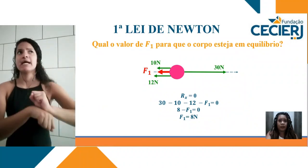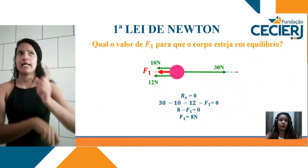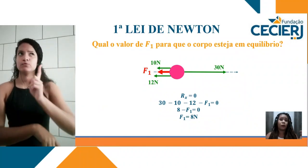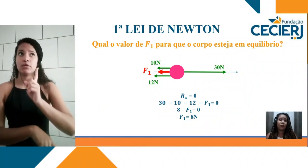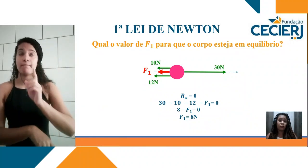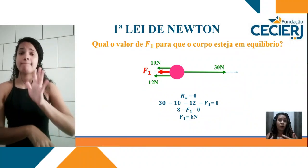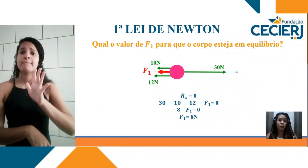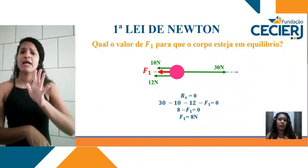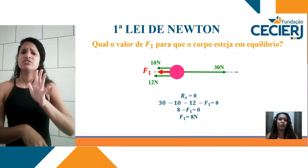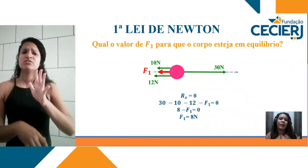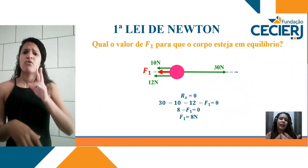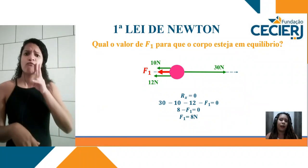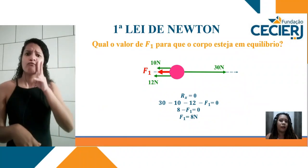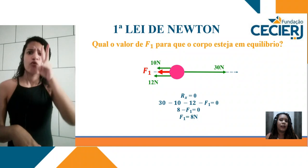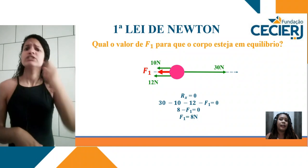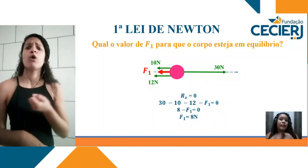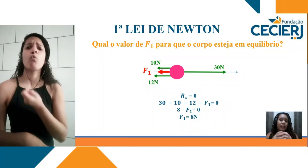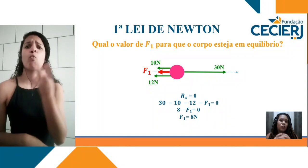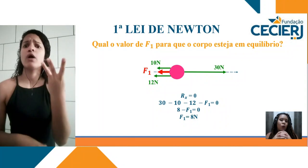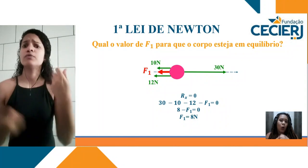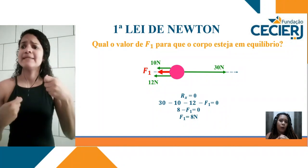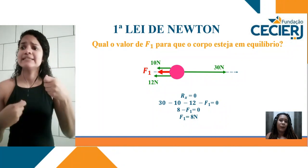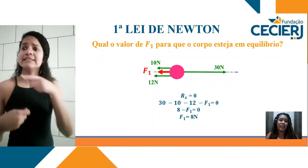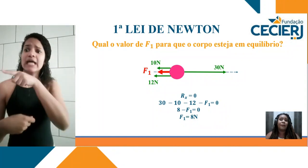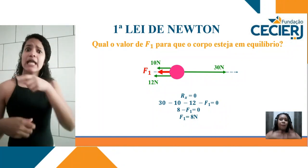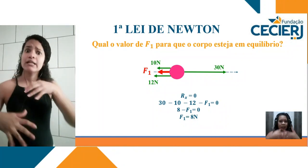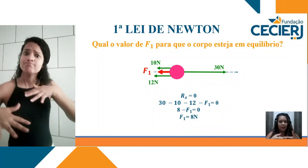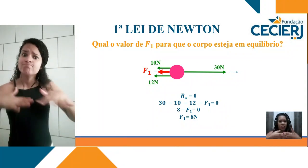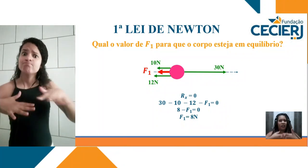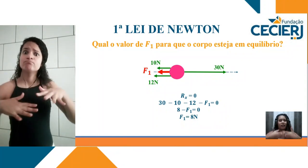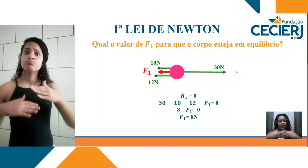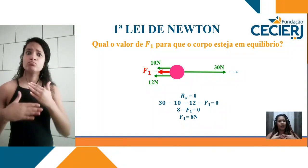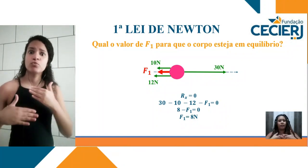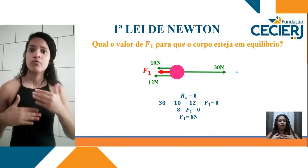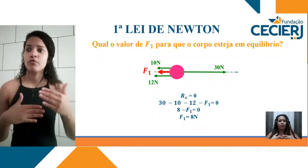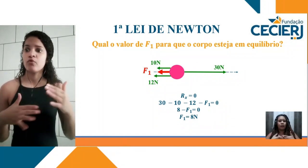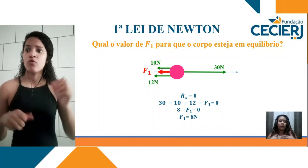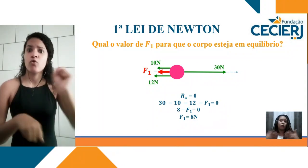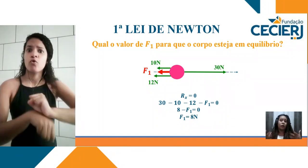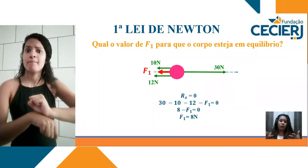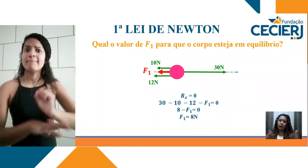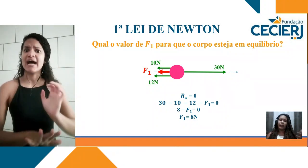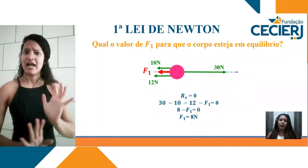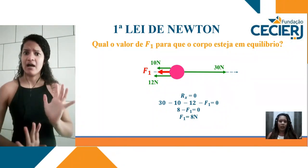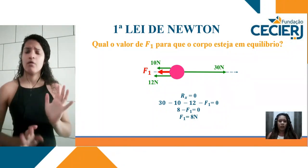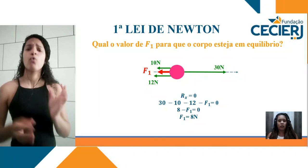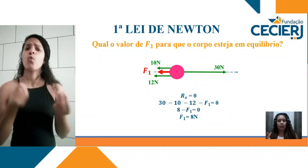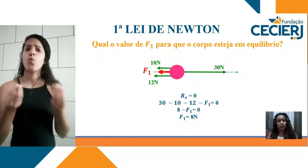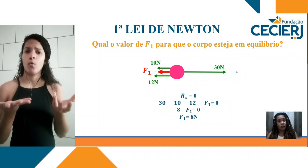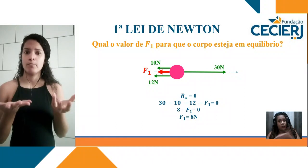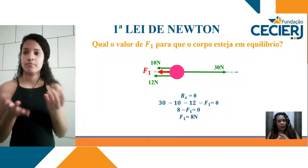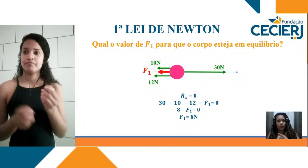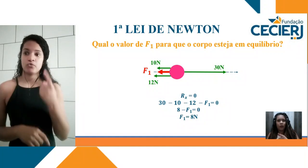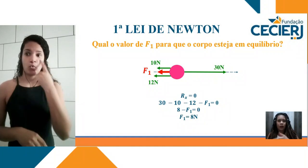inércia. Então, que força eu preciso aplicar neste corpo para que ele passe a estar na inércia? Então, claramente, a gente